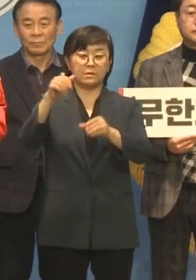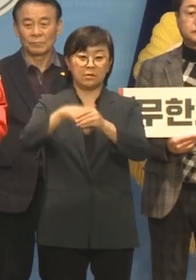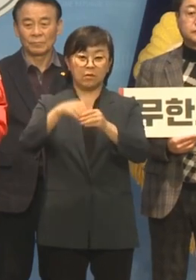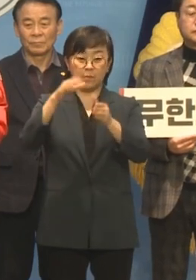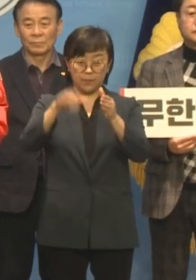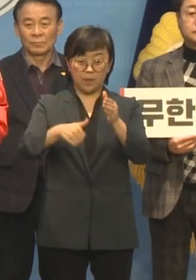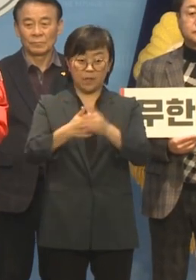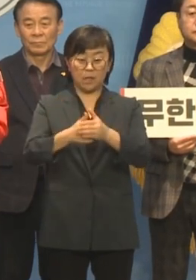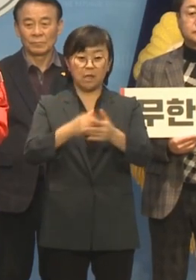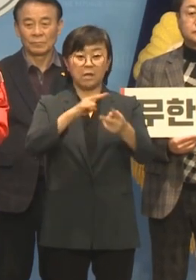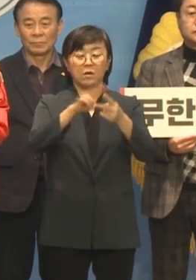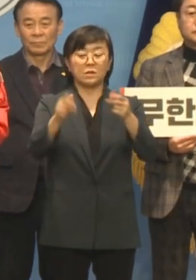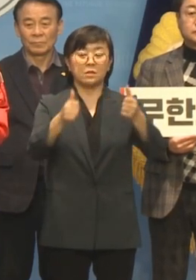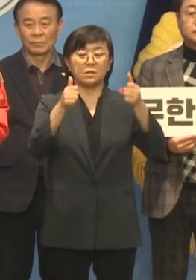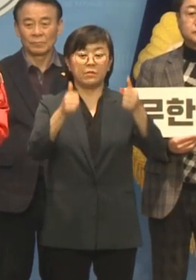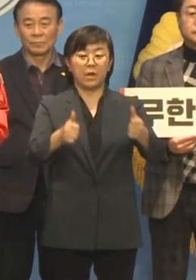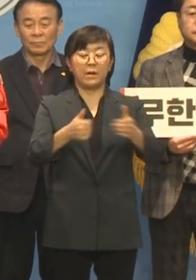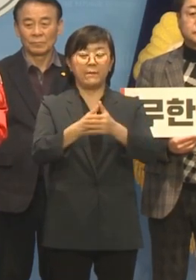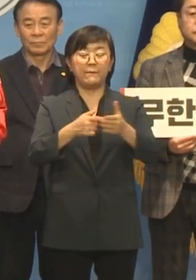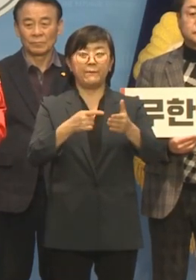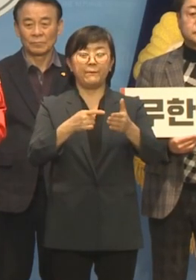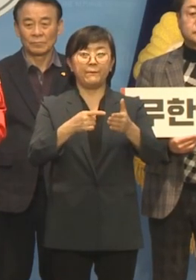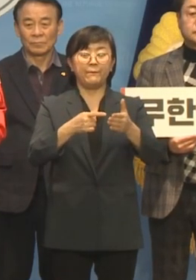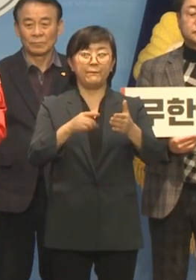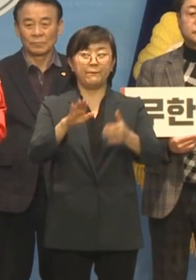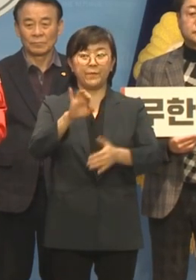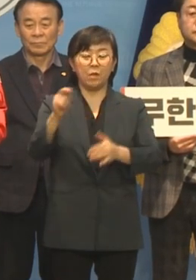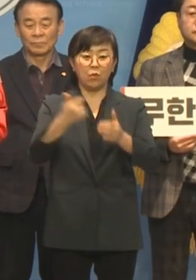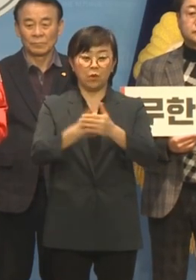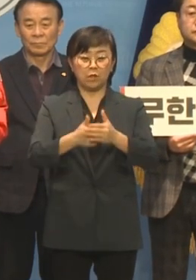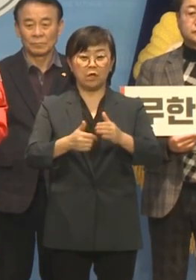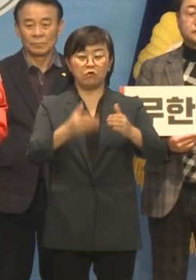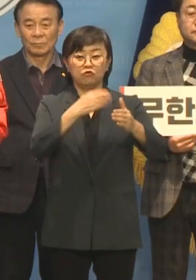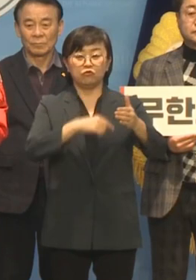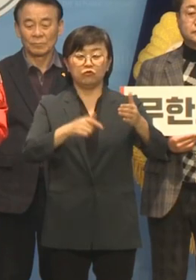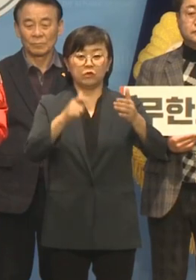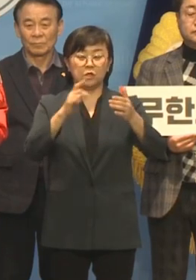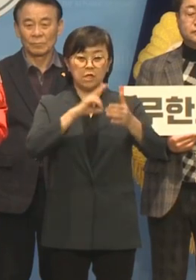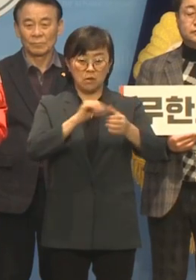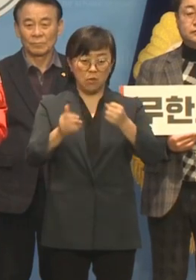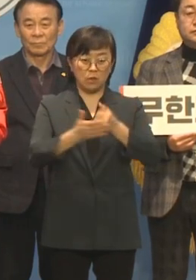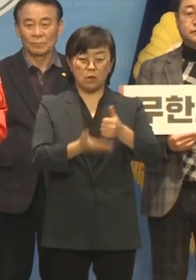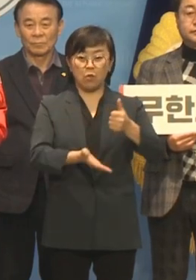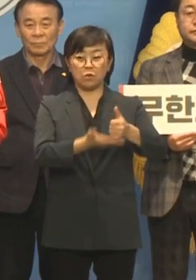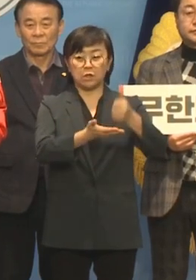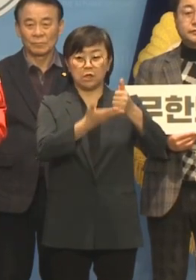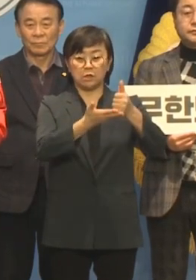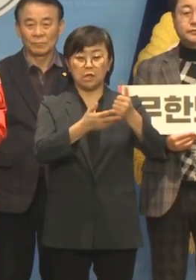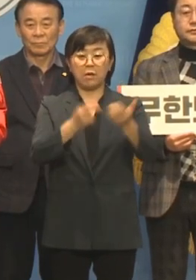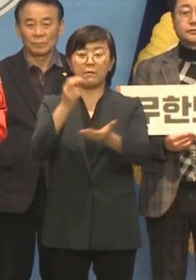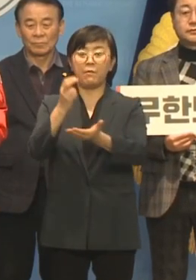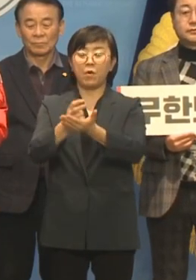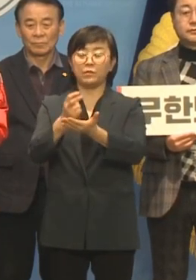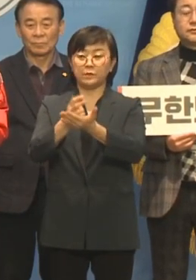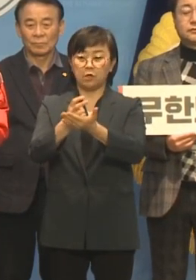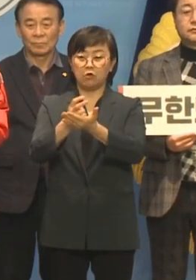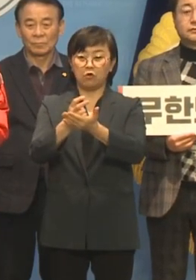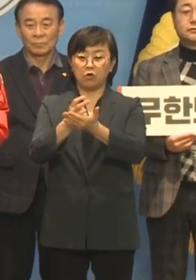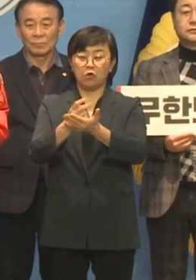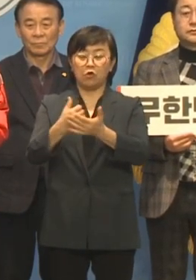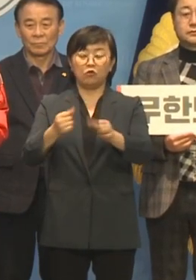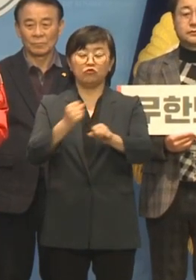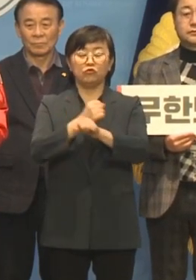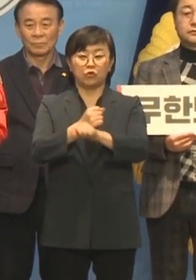지방선거에서 형사재판 피고인을 구의원에 공천했다가 현직 동작구의원 법정구속이라는